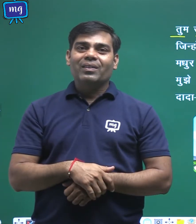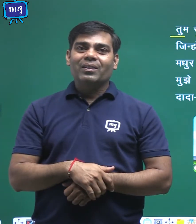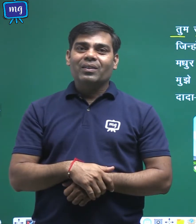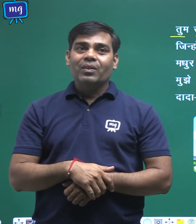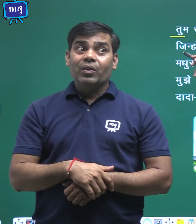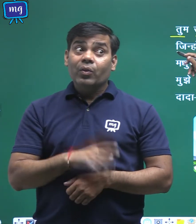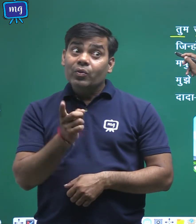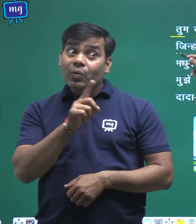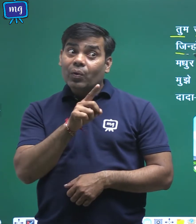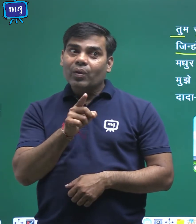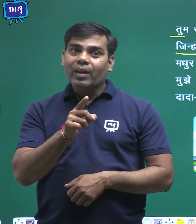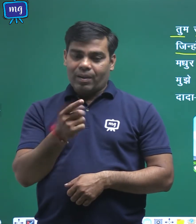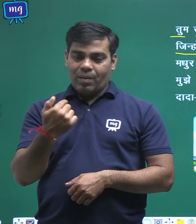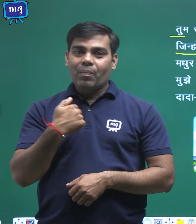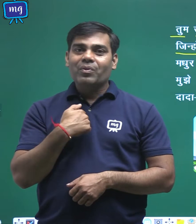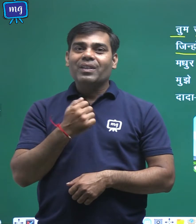जिन्होंने मुझे